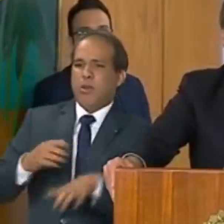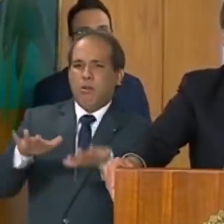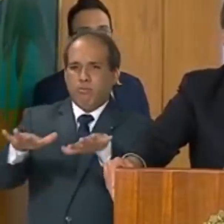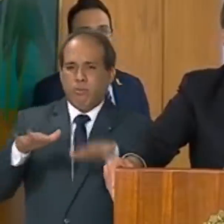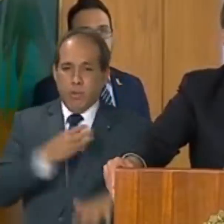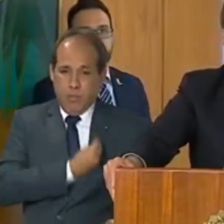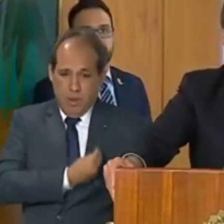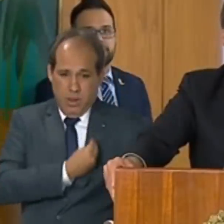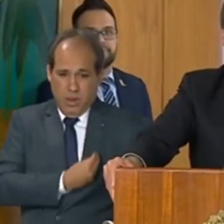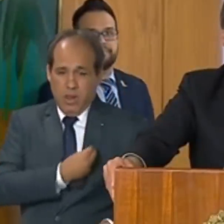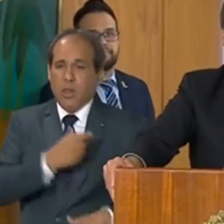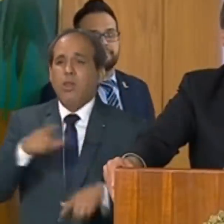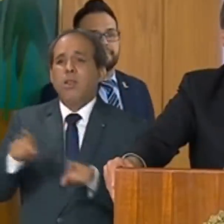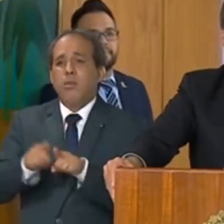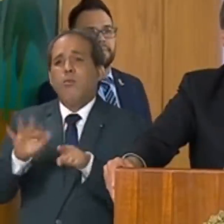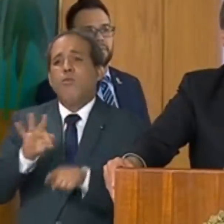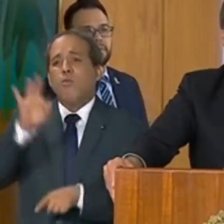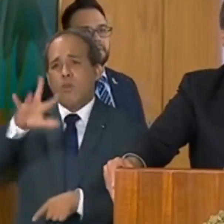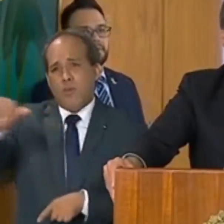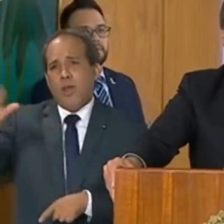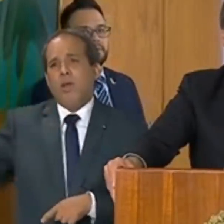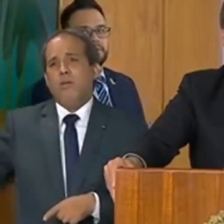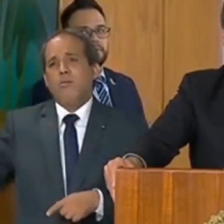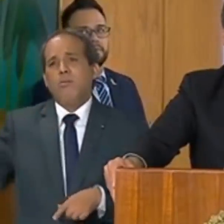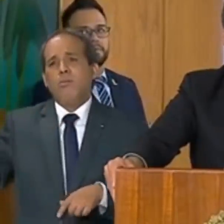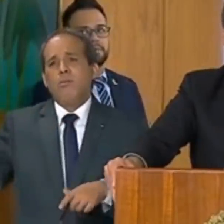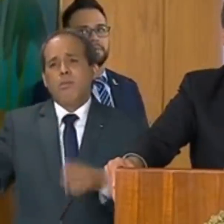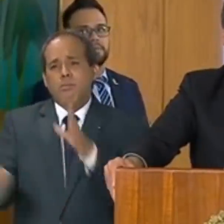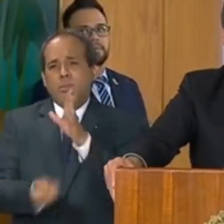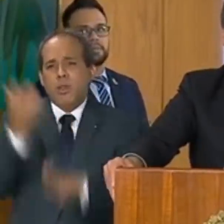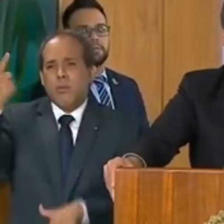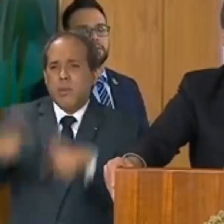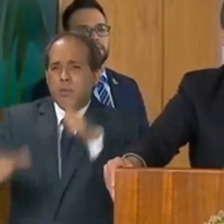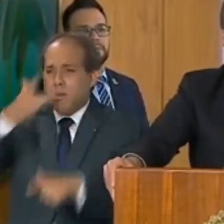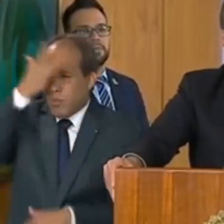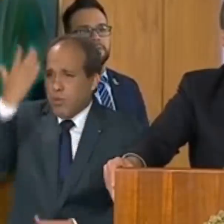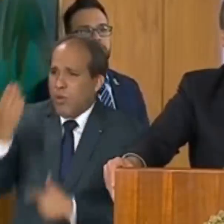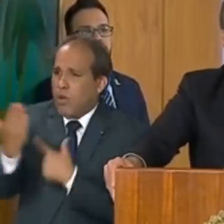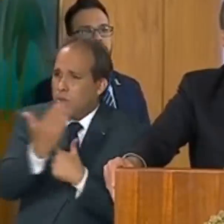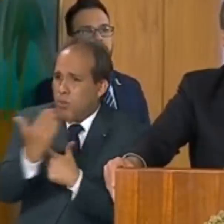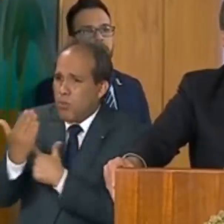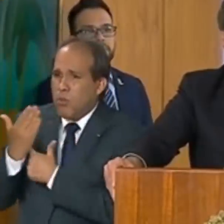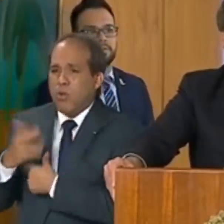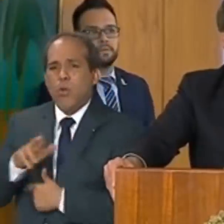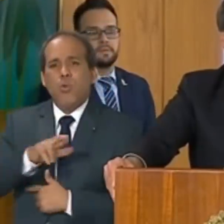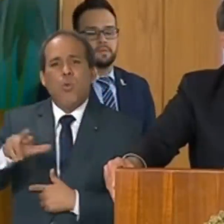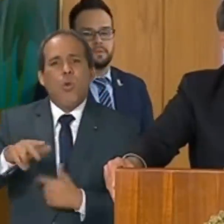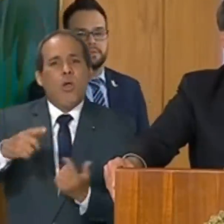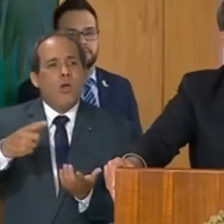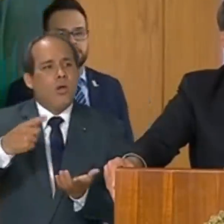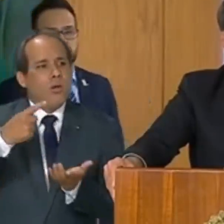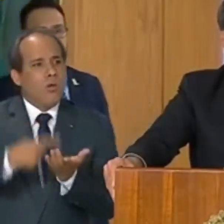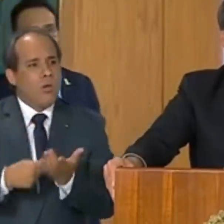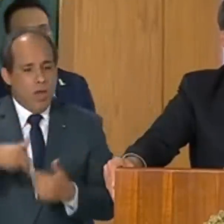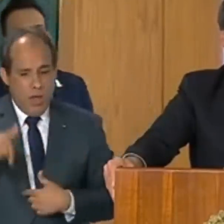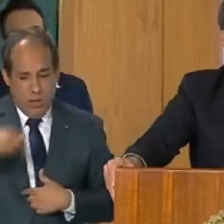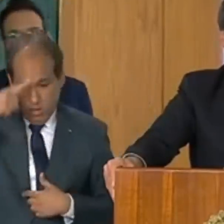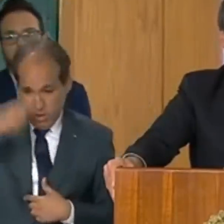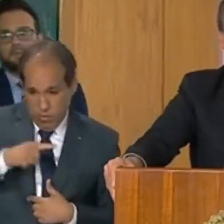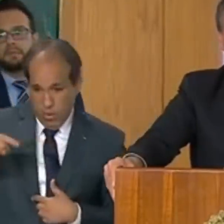outros virão, e não é um compromisso. Eu até essa semana recebi